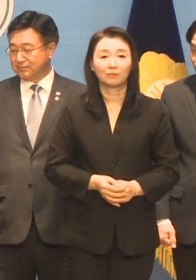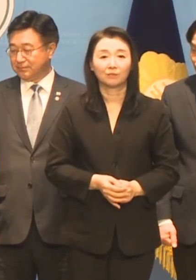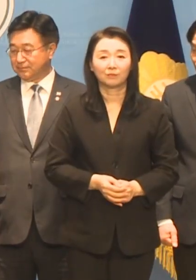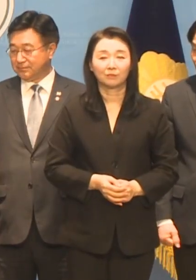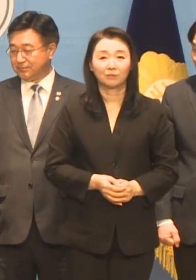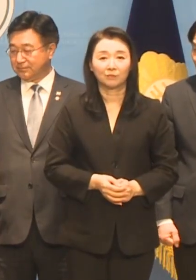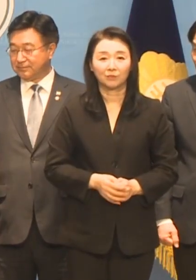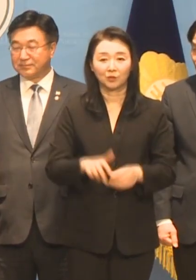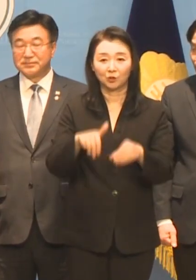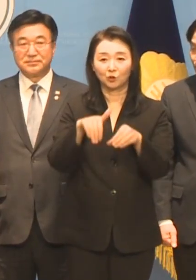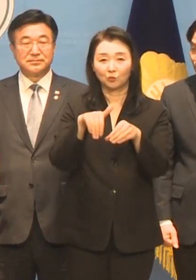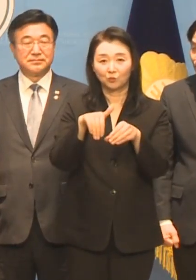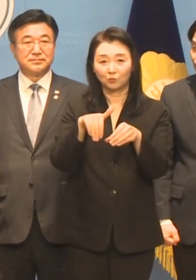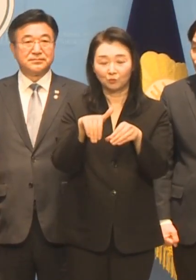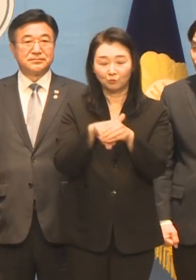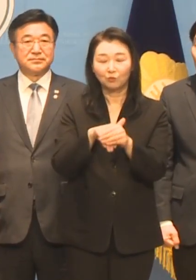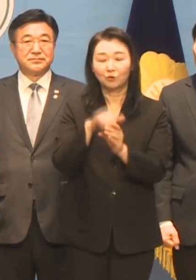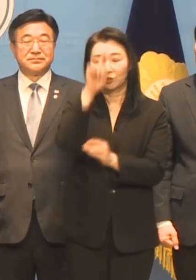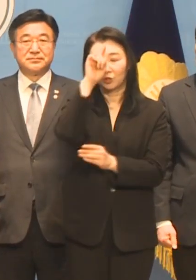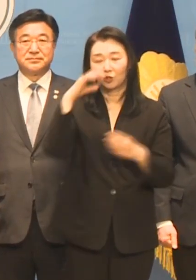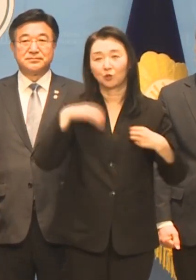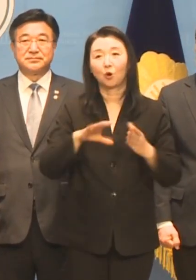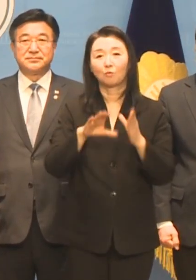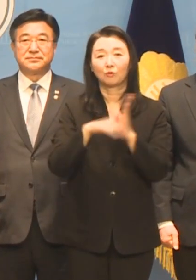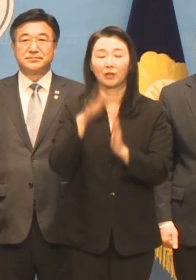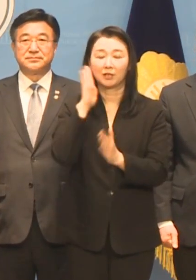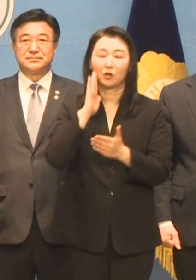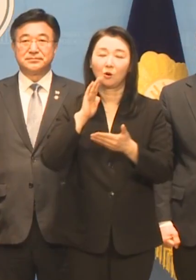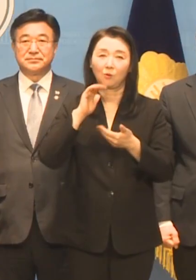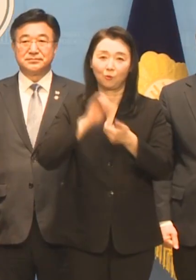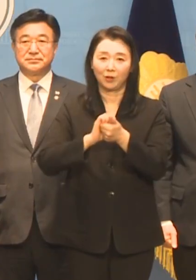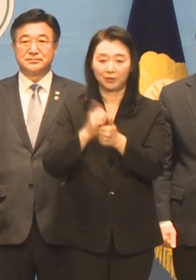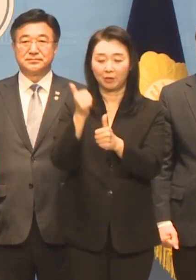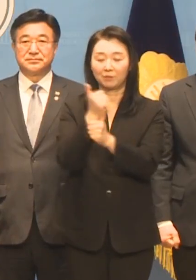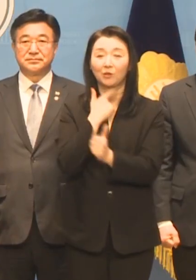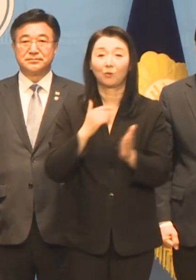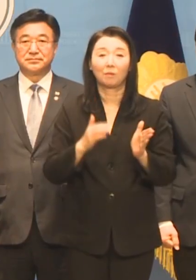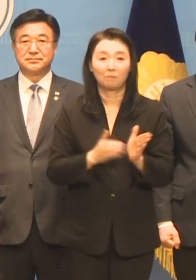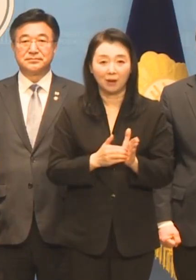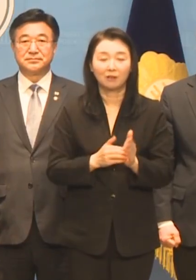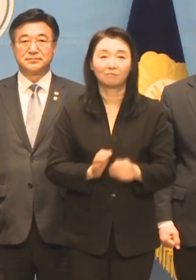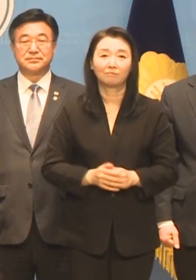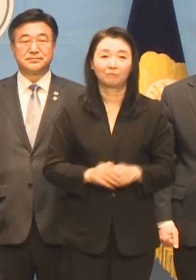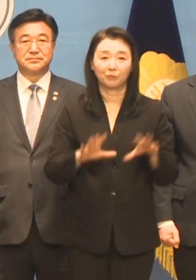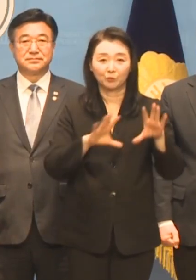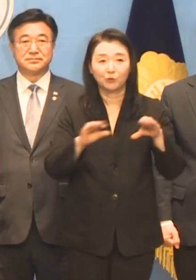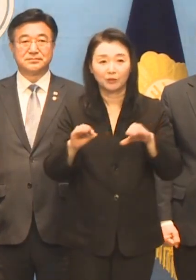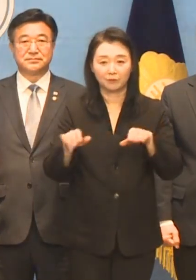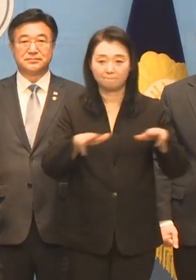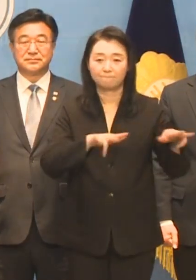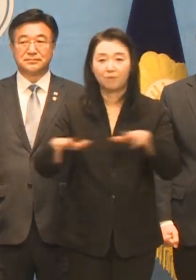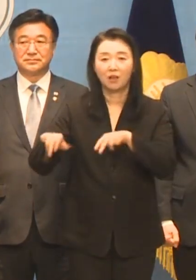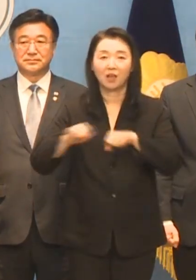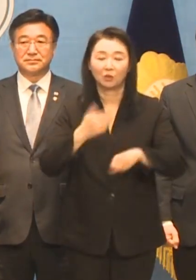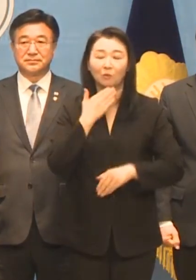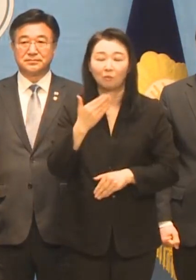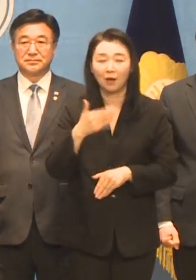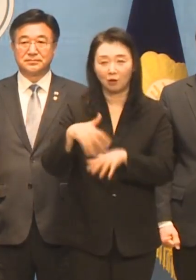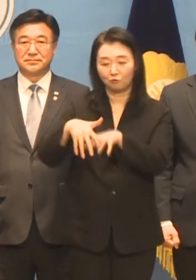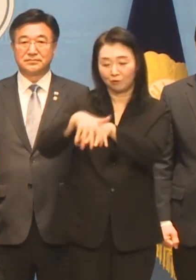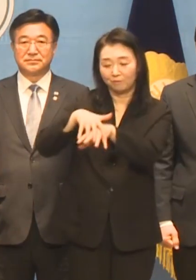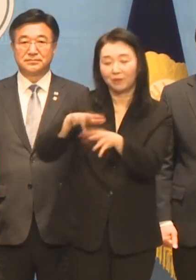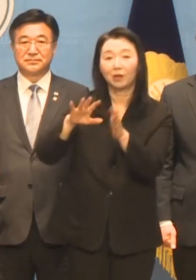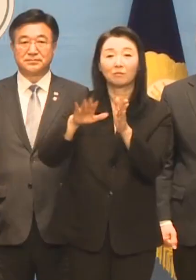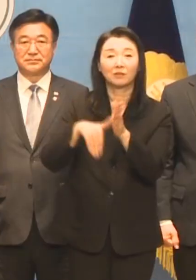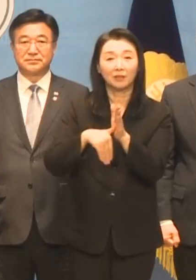문재인 정부의 청와대 정무수석 비서관을 역임하셨습니다. 유연하고 발빠른 대응으로 우리 캠프의